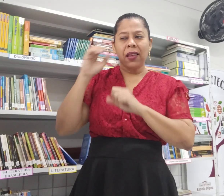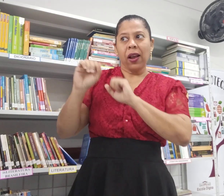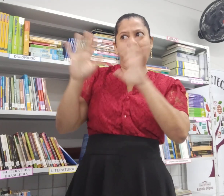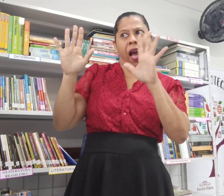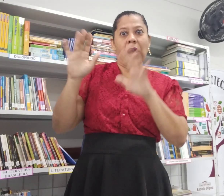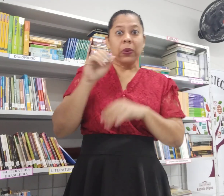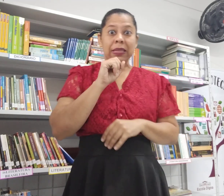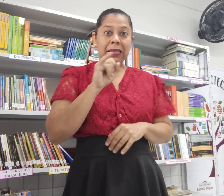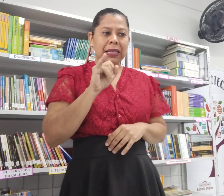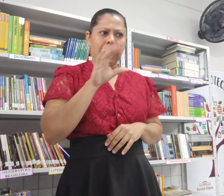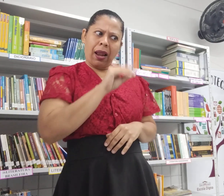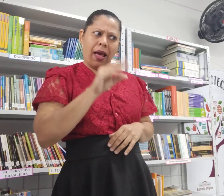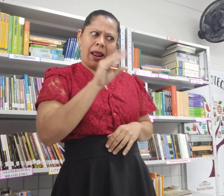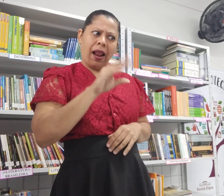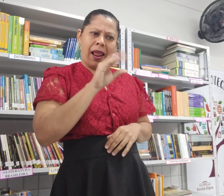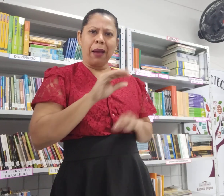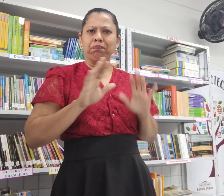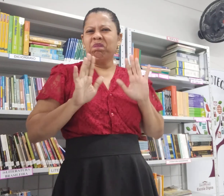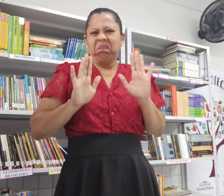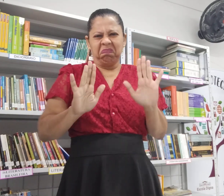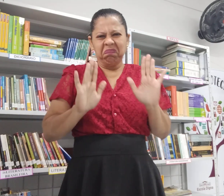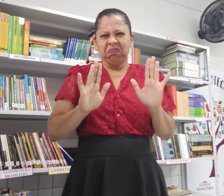falou sobre a audição.